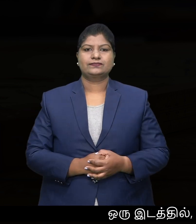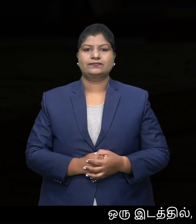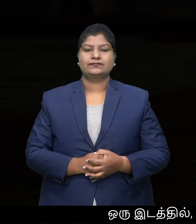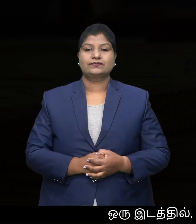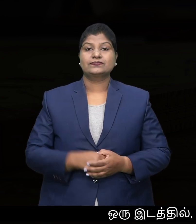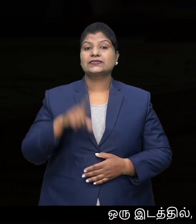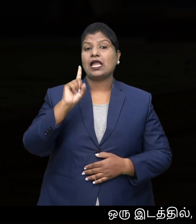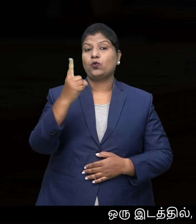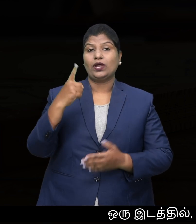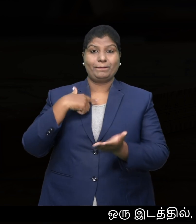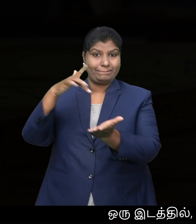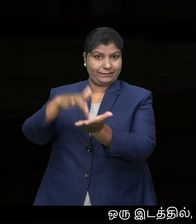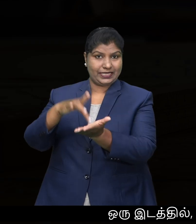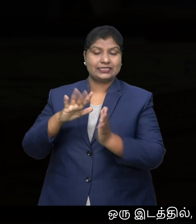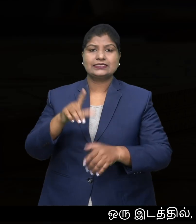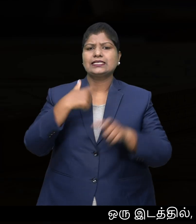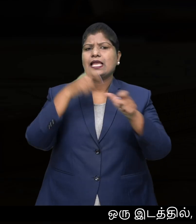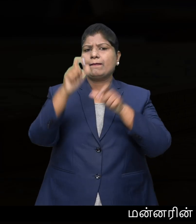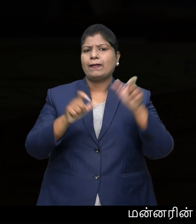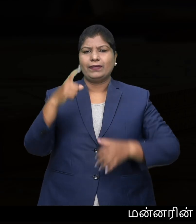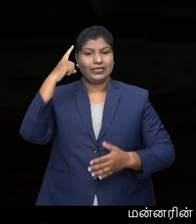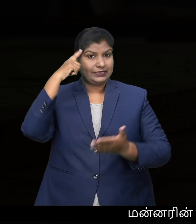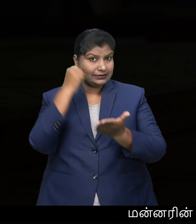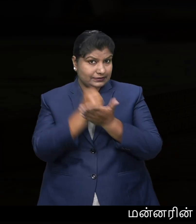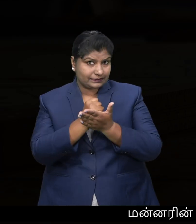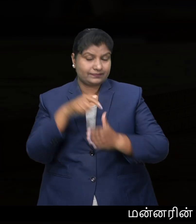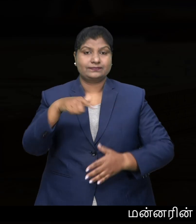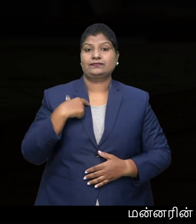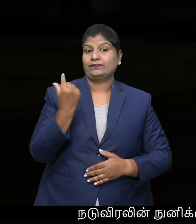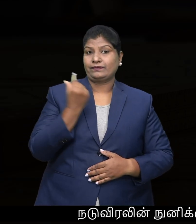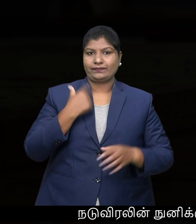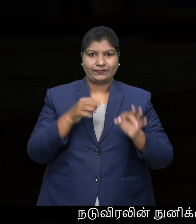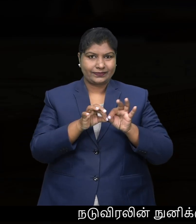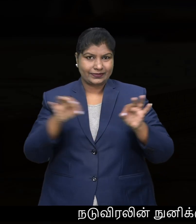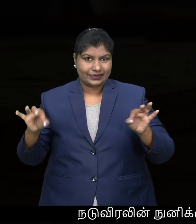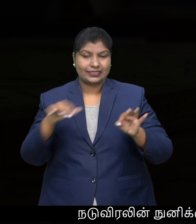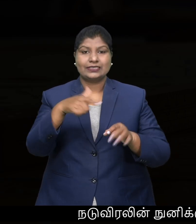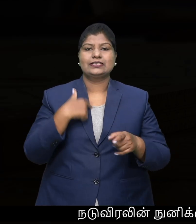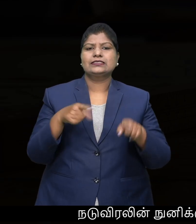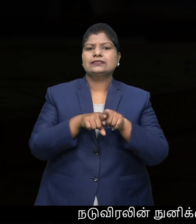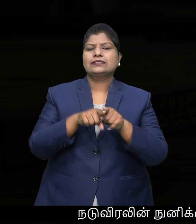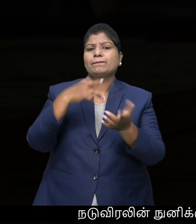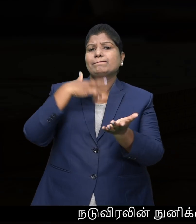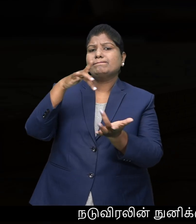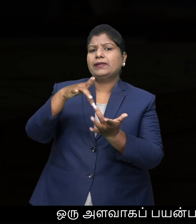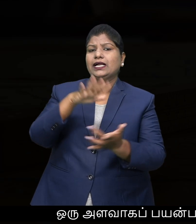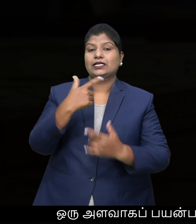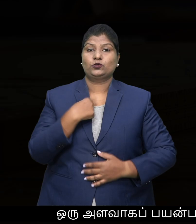ஒரு இடத்தில் மக்கள் தங்கள் மன்னரின் மூக்கிற்கும் நடுவிரலின் நுனிக்கும் உள்ள தூரத்தை ஒரு